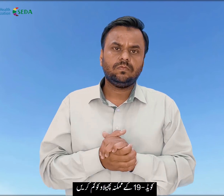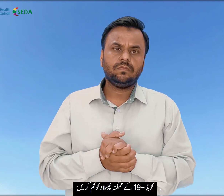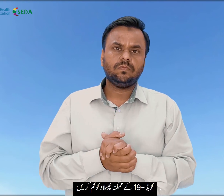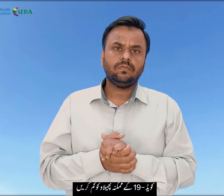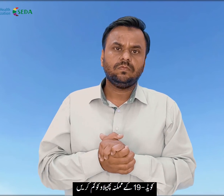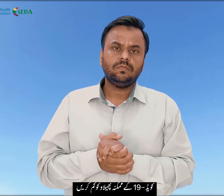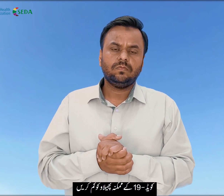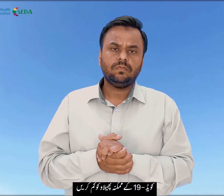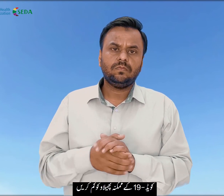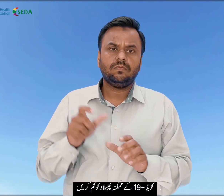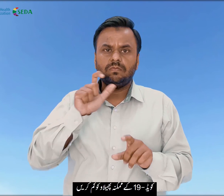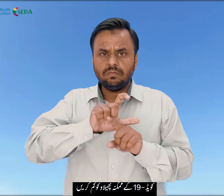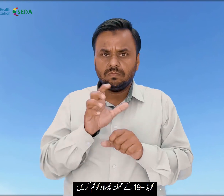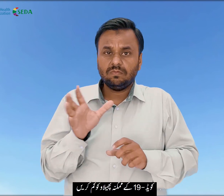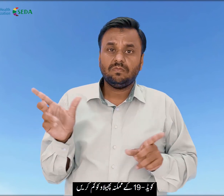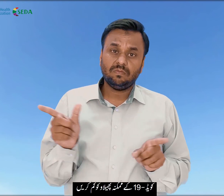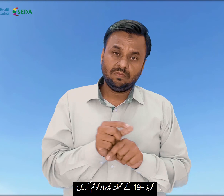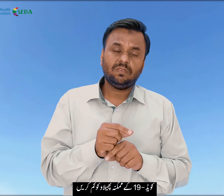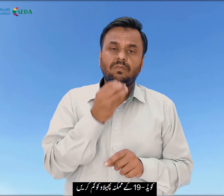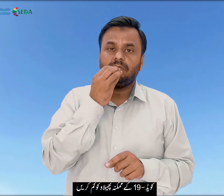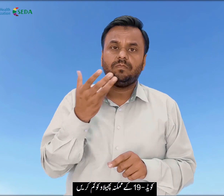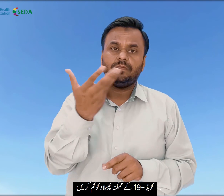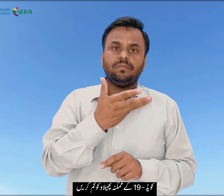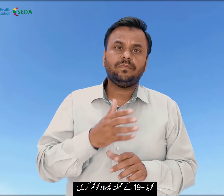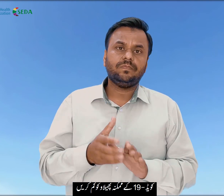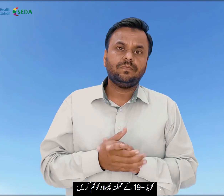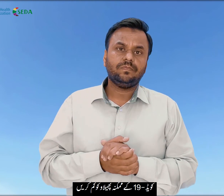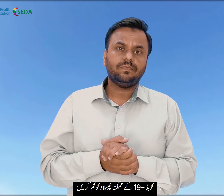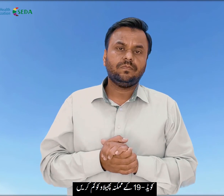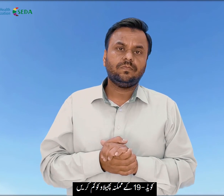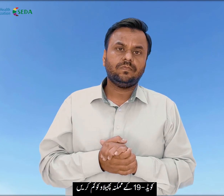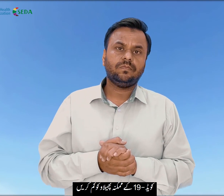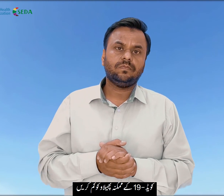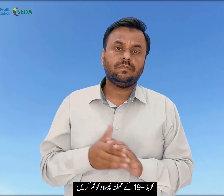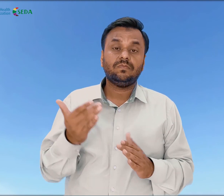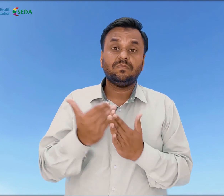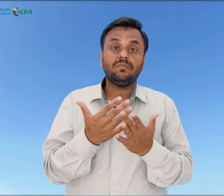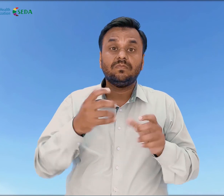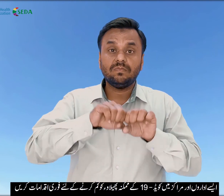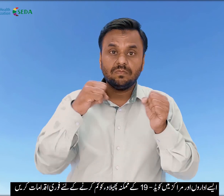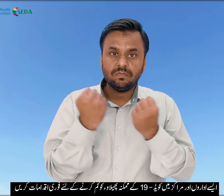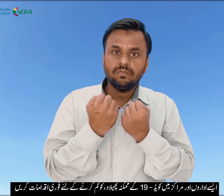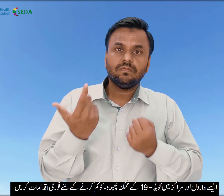کووڈ-19 کے ممکنہ پھیلاؤ کو کم کریں۔ ایسے اداروں